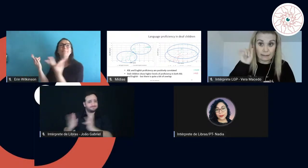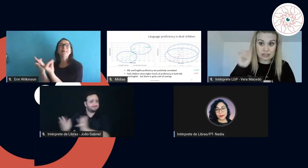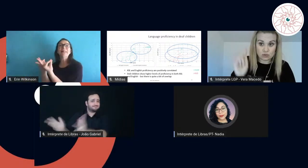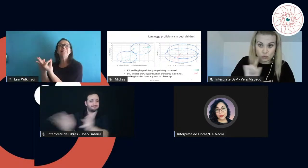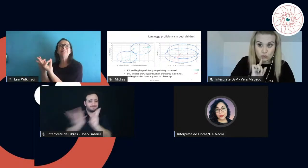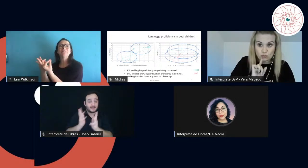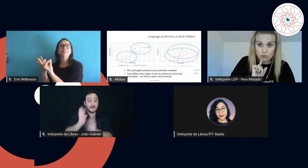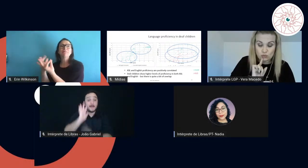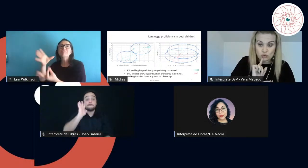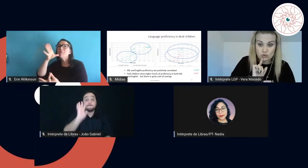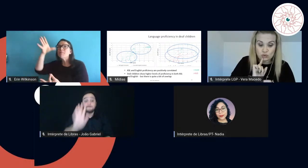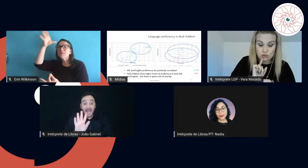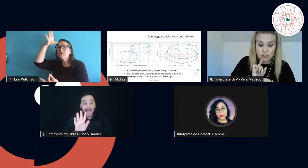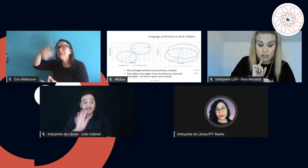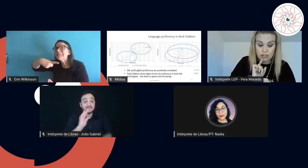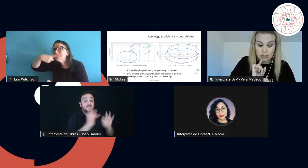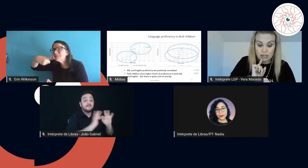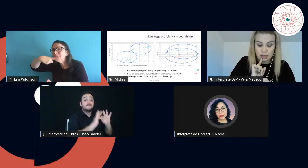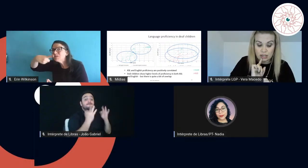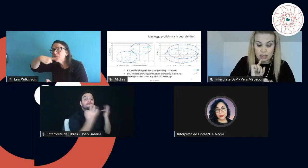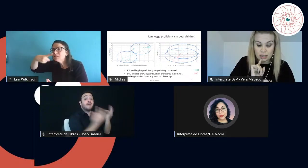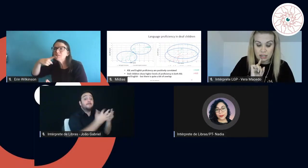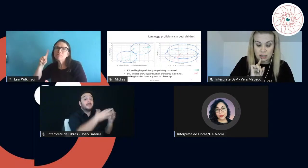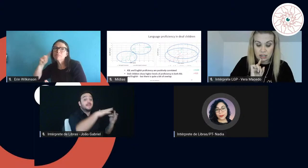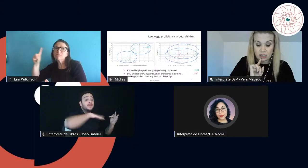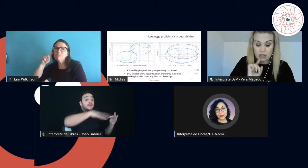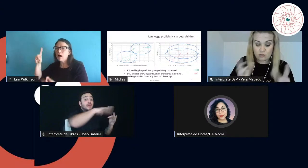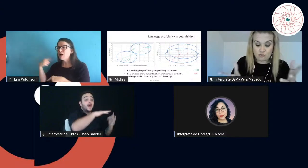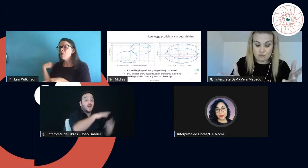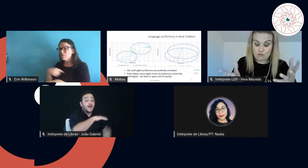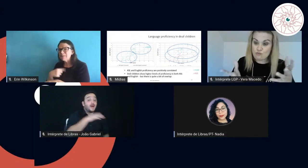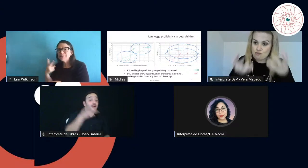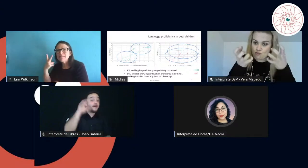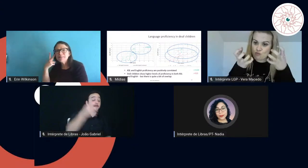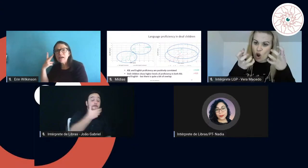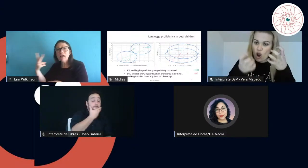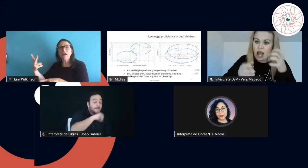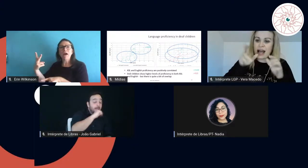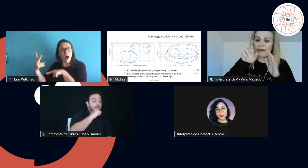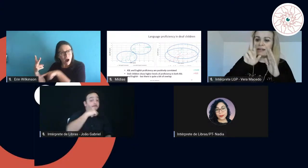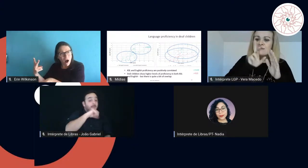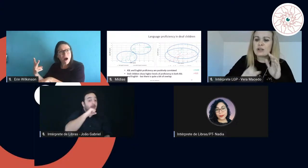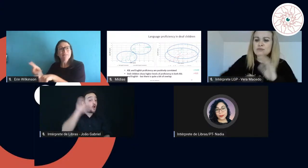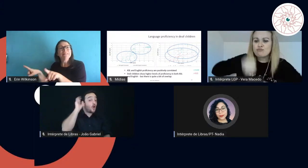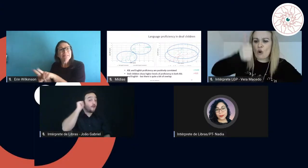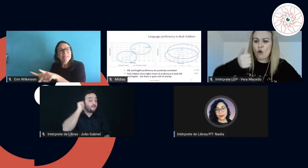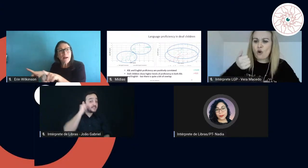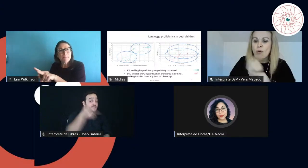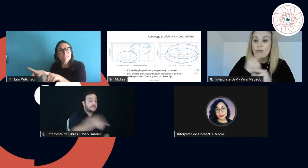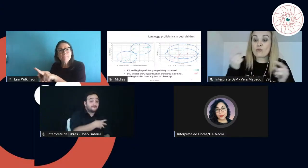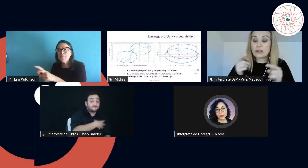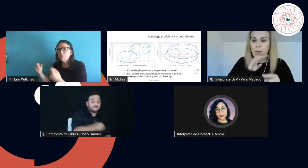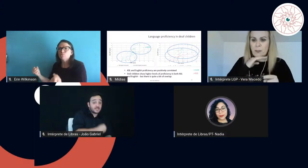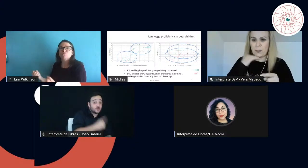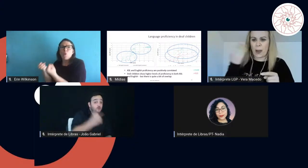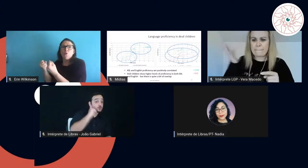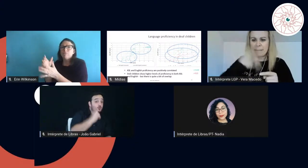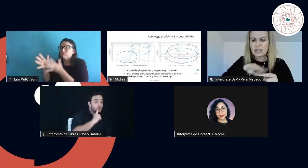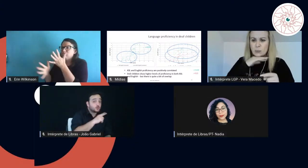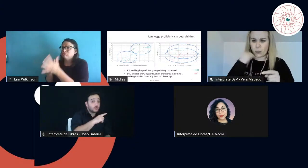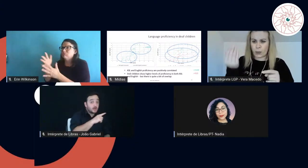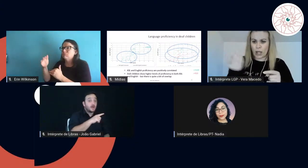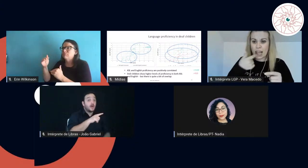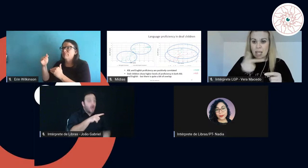surdos, eles eh obtinham melhores resultados porque eram muito mais